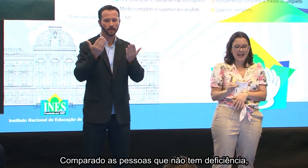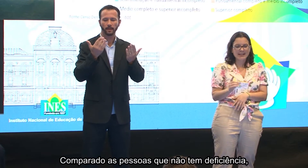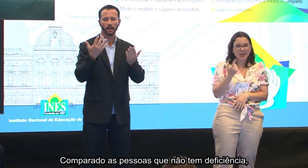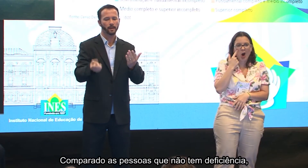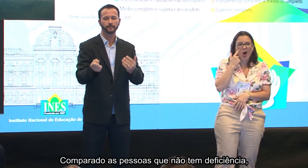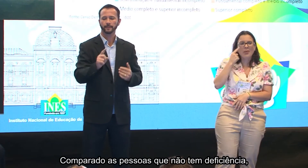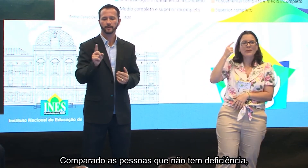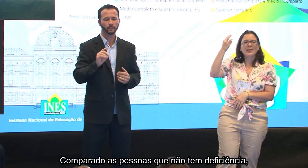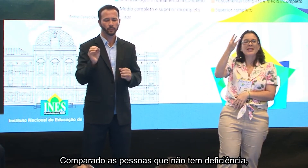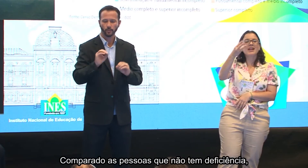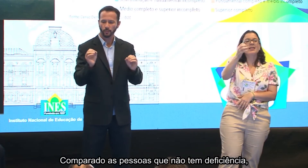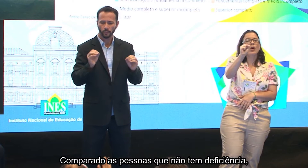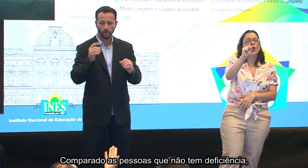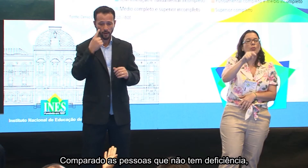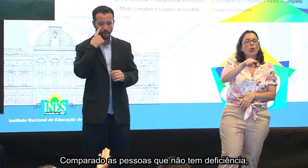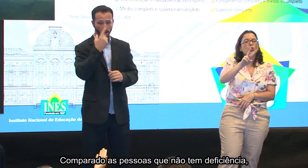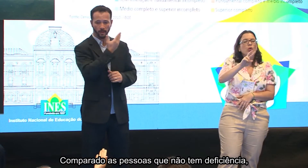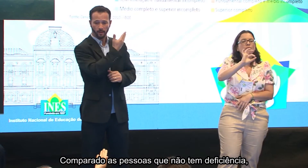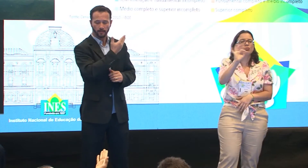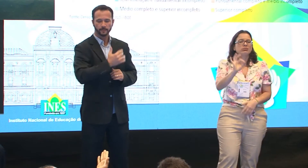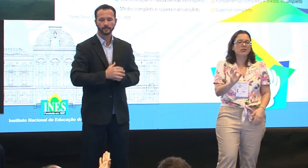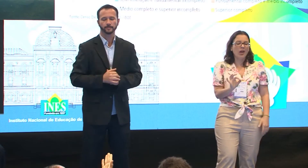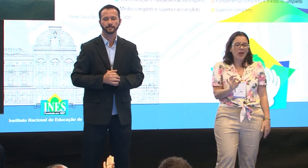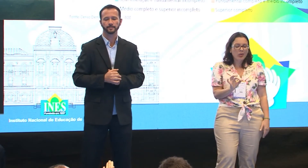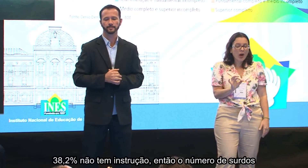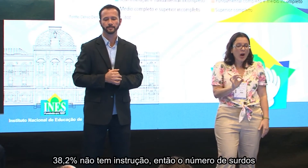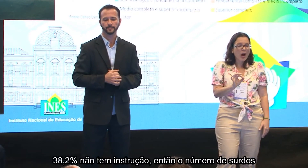Comparado às pessoas que não têm deficiência,